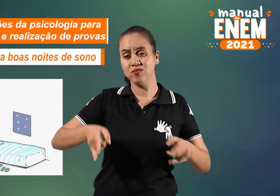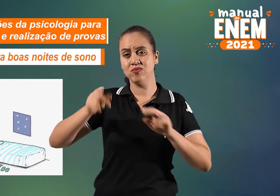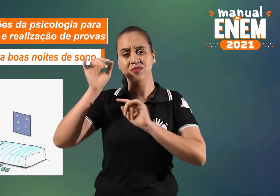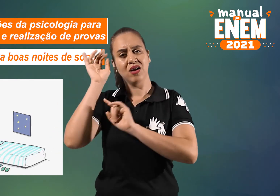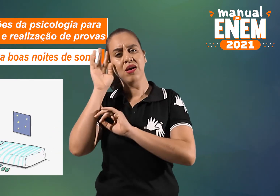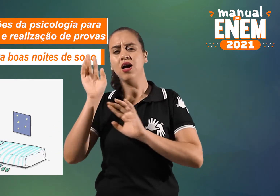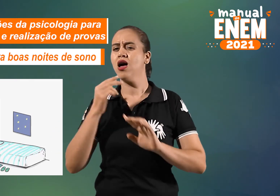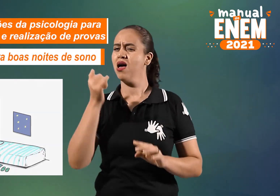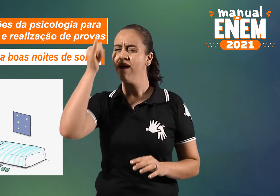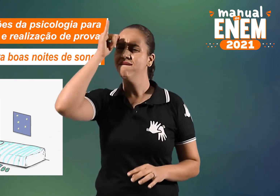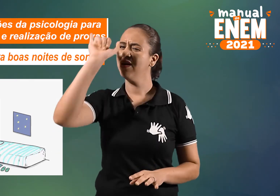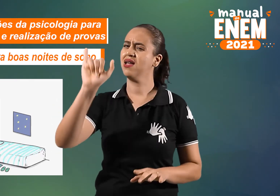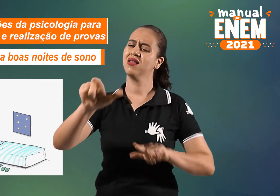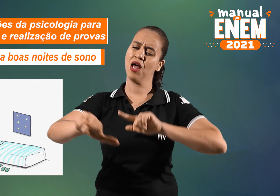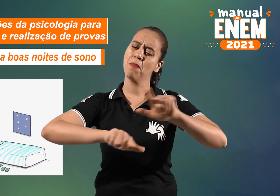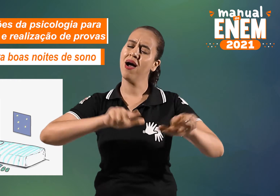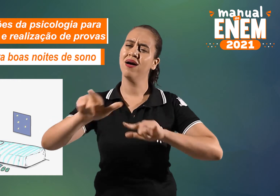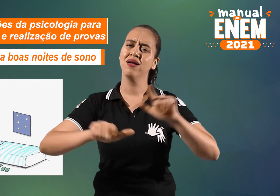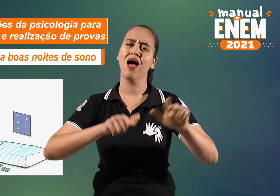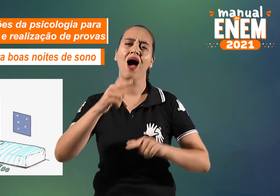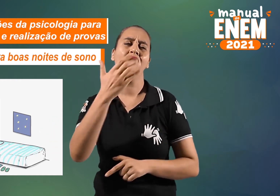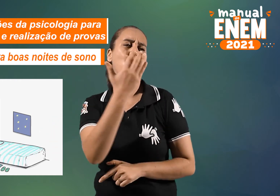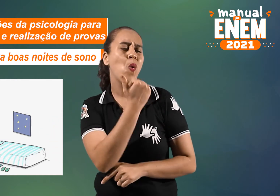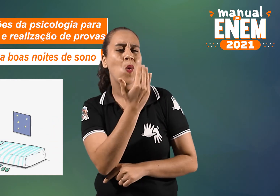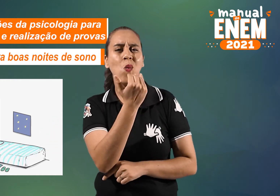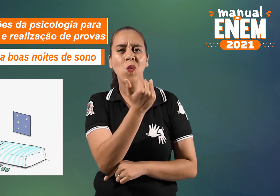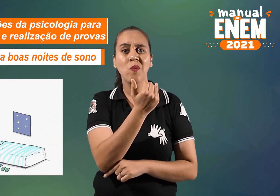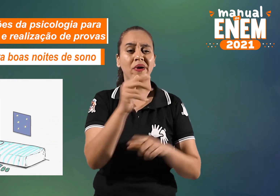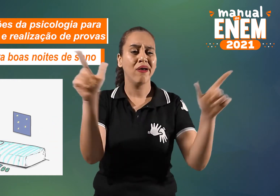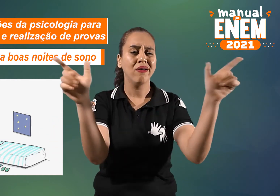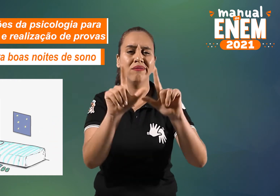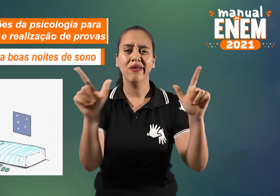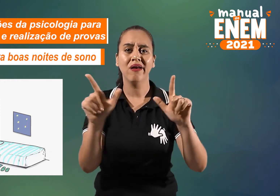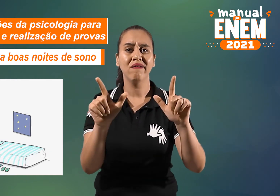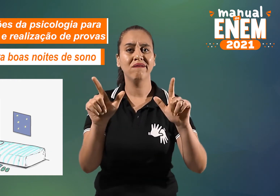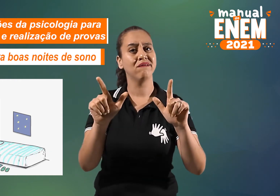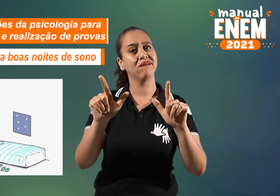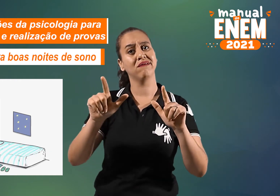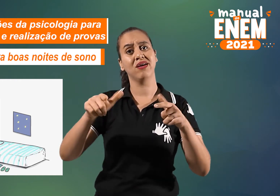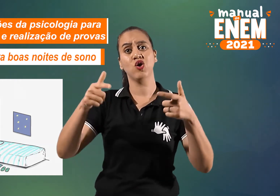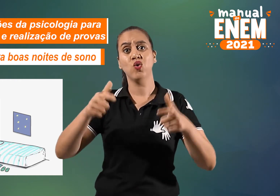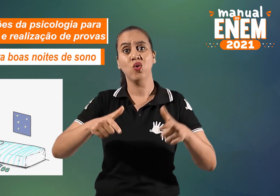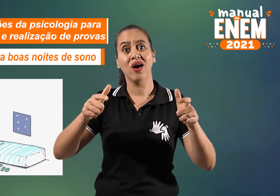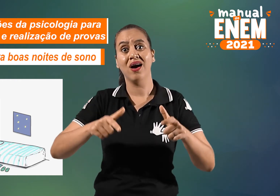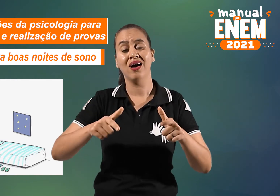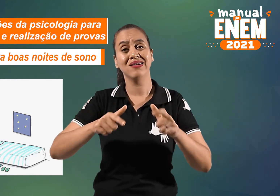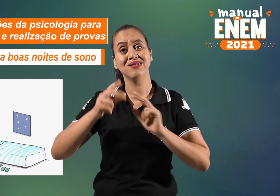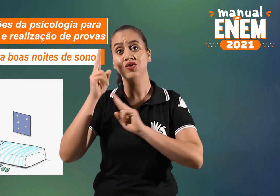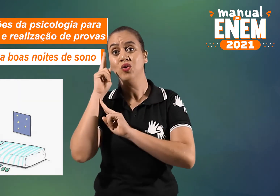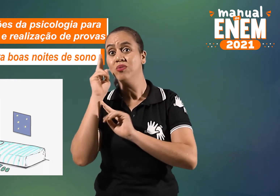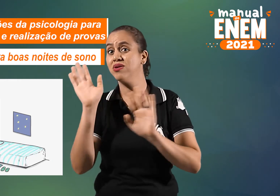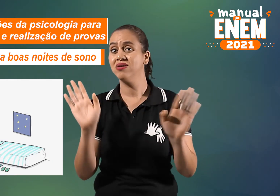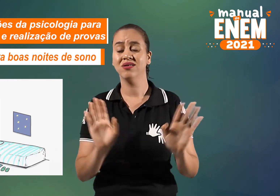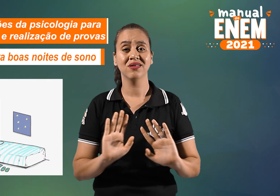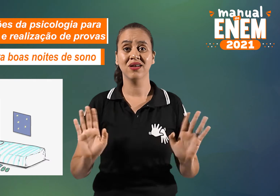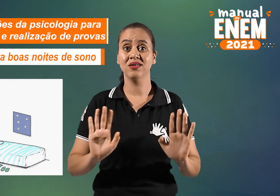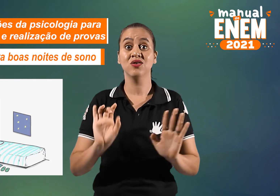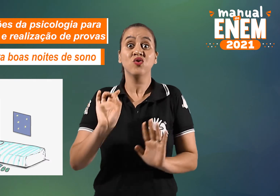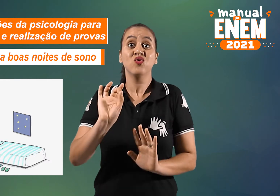para trabalhar, estudar, comer, ver TV ou usar o celular, hein? Acostume-se a usar a cama apenas para o